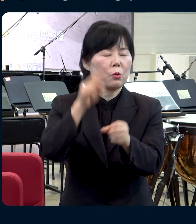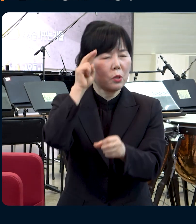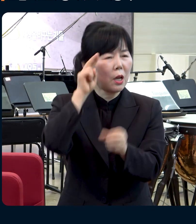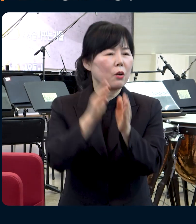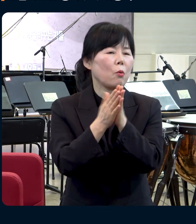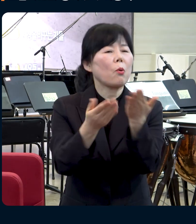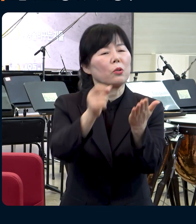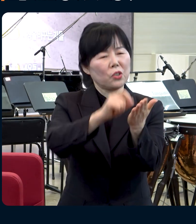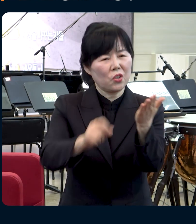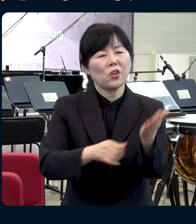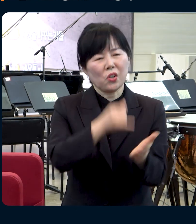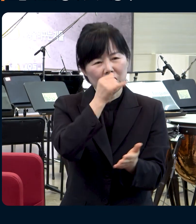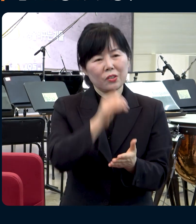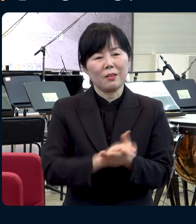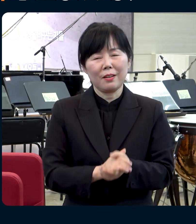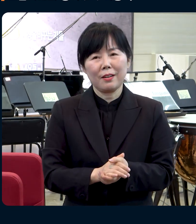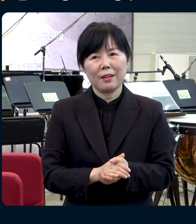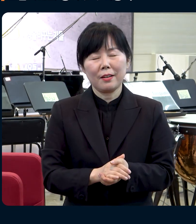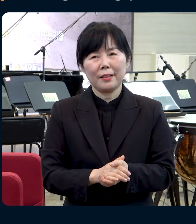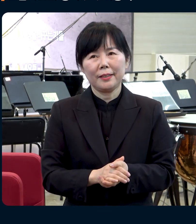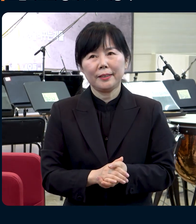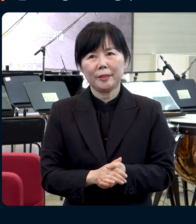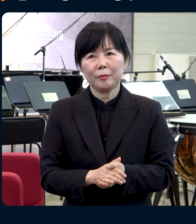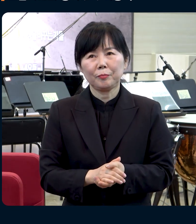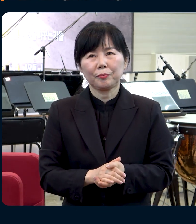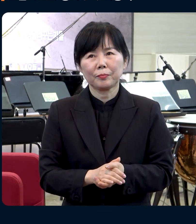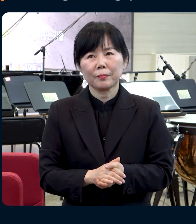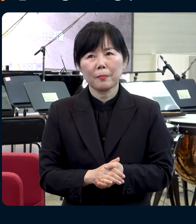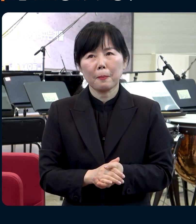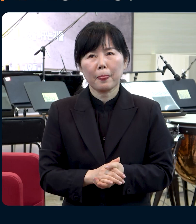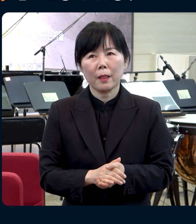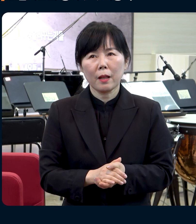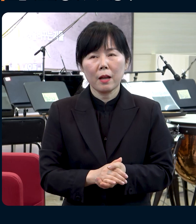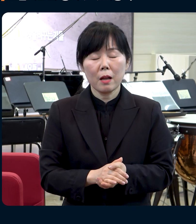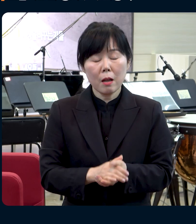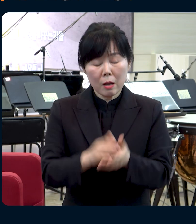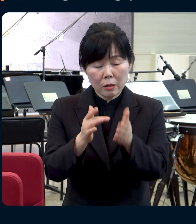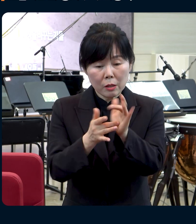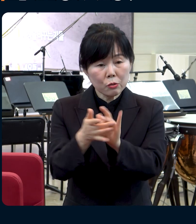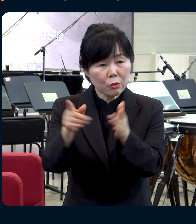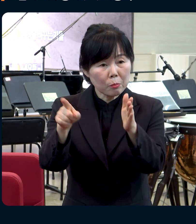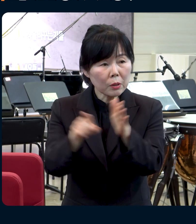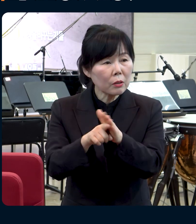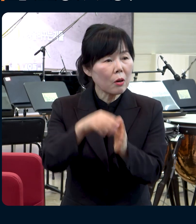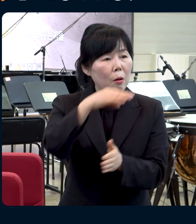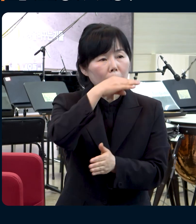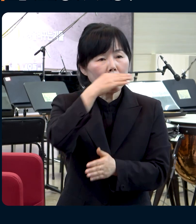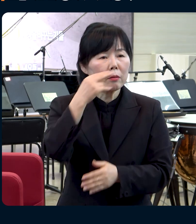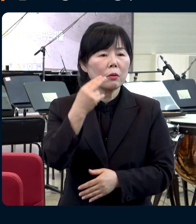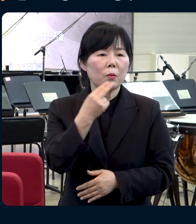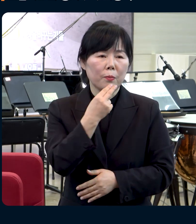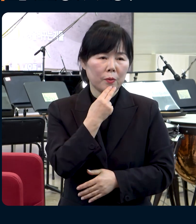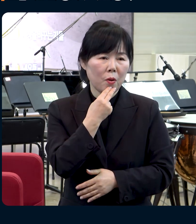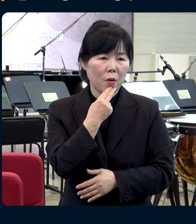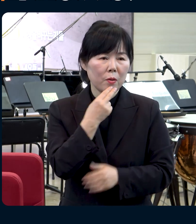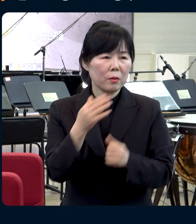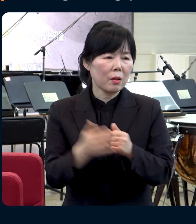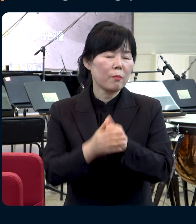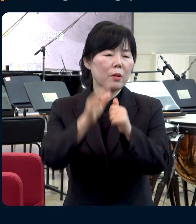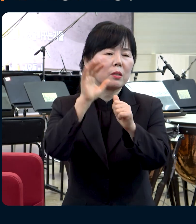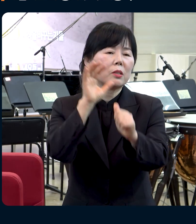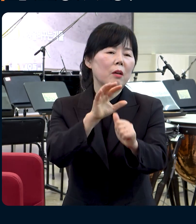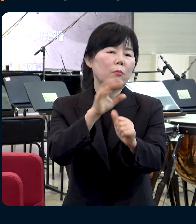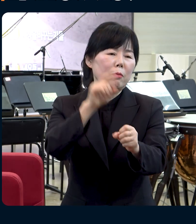믿음의 공동체에게 이런 말을 썼다는 것은 뭐냐면 주님 앞에서 바르지 않는 주의 백성들에게 책망하는 말씀이 바로 오늘의 이